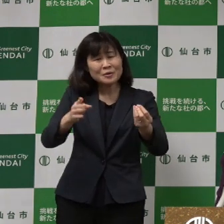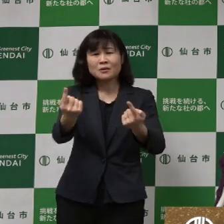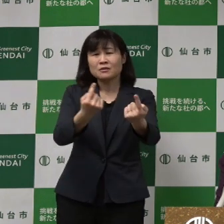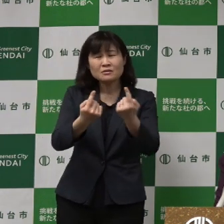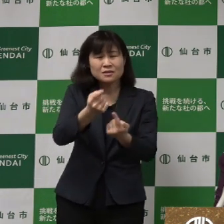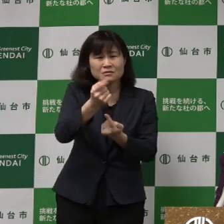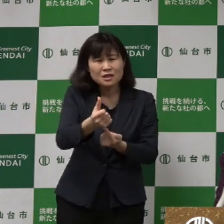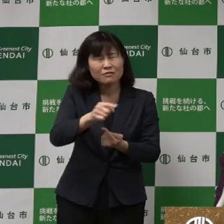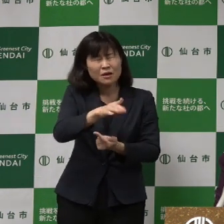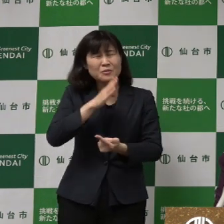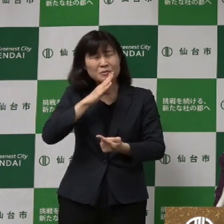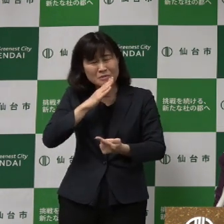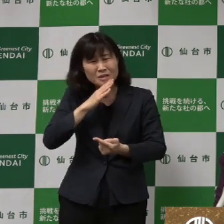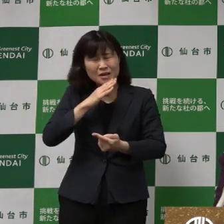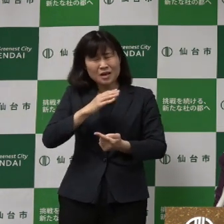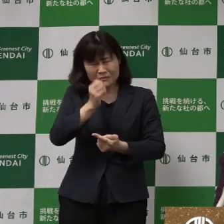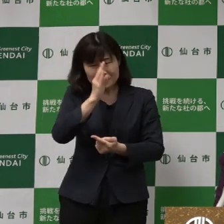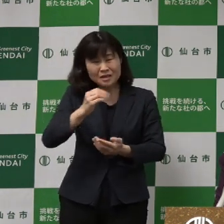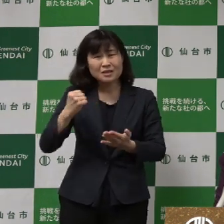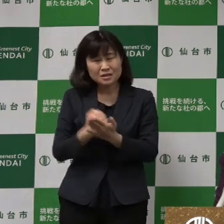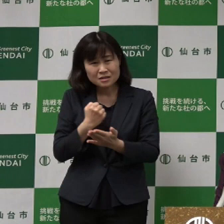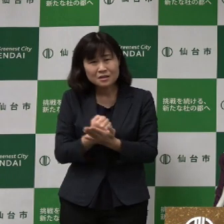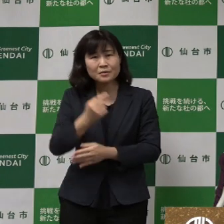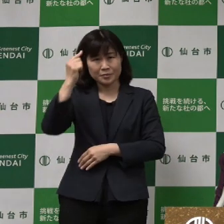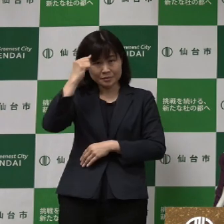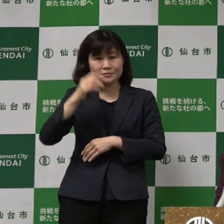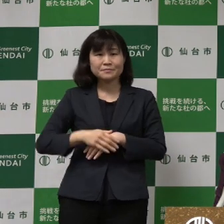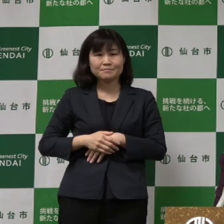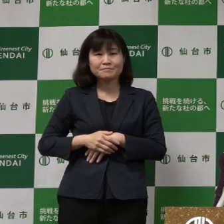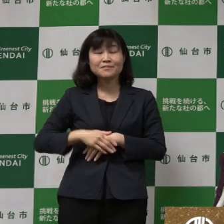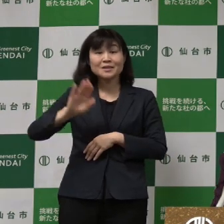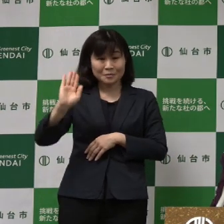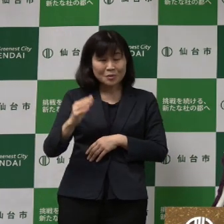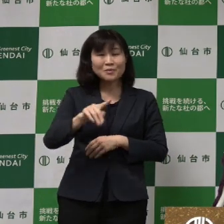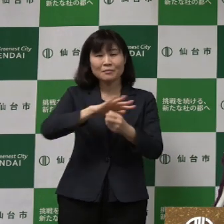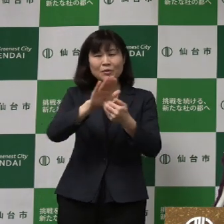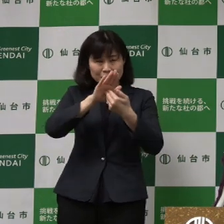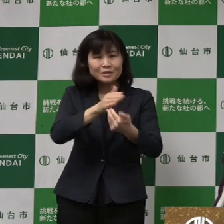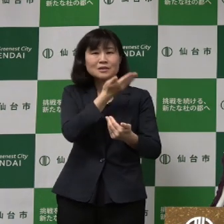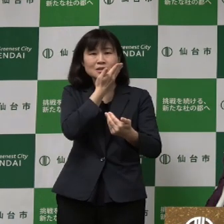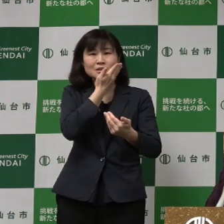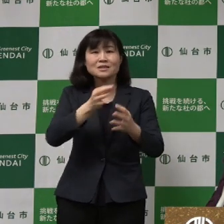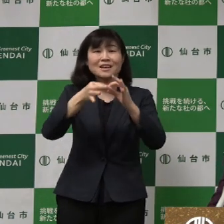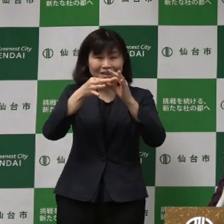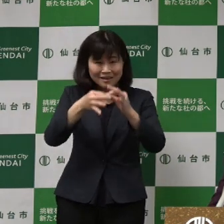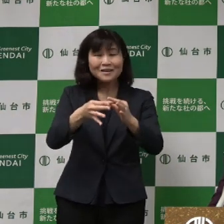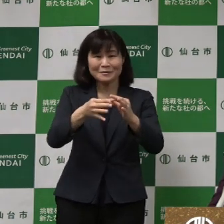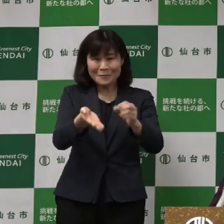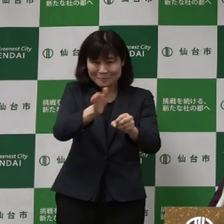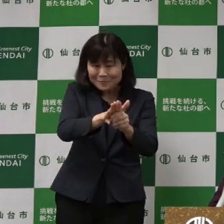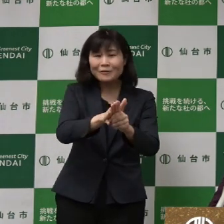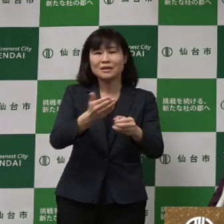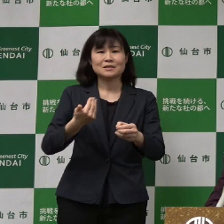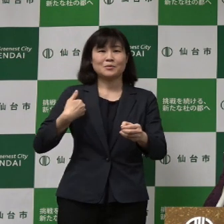をしております。ですから対策を取った上で黙食食べるときにはマスクを外さざ